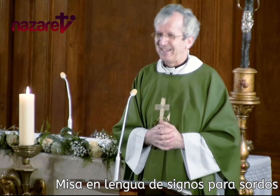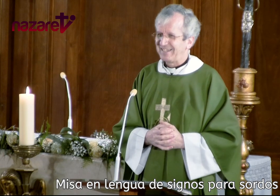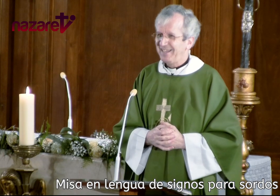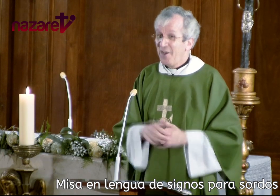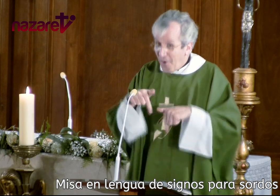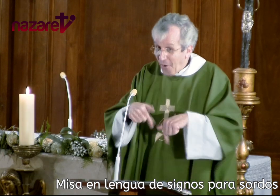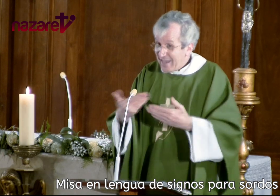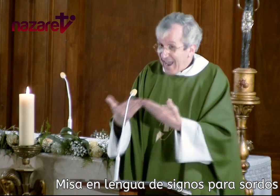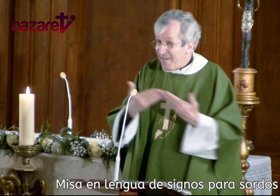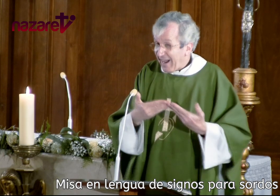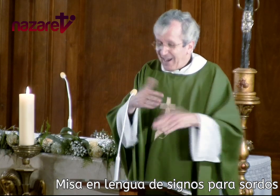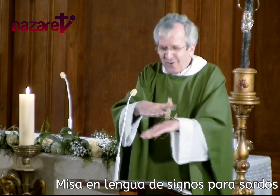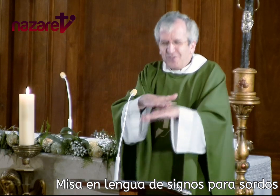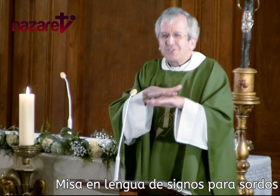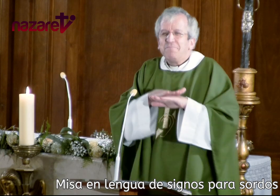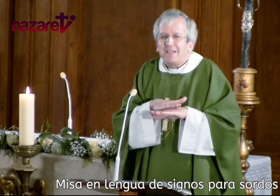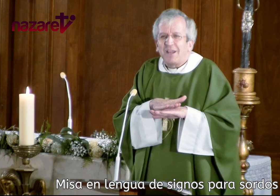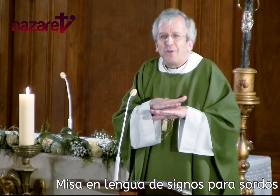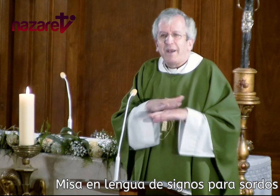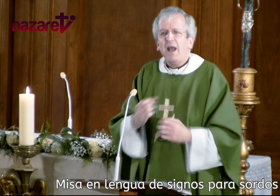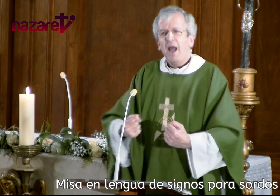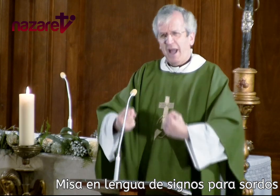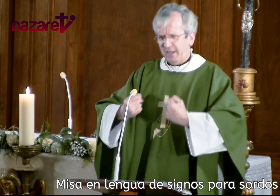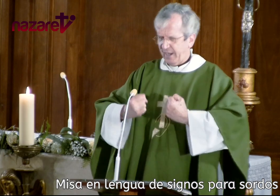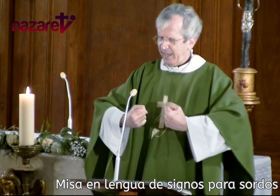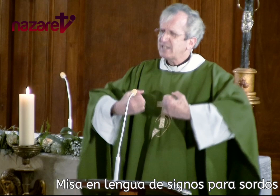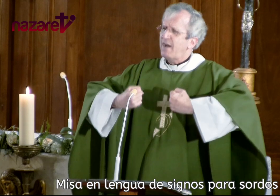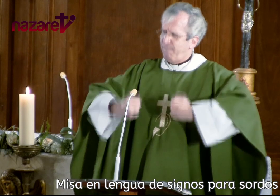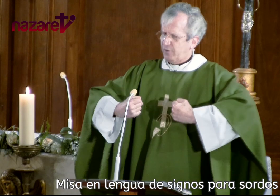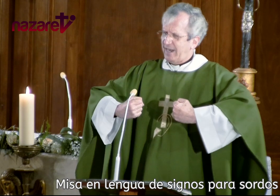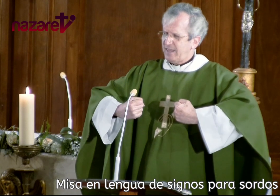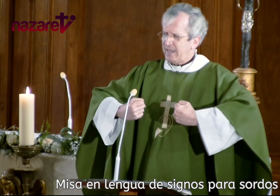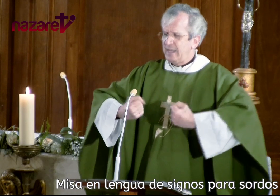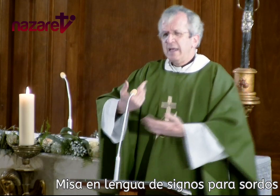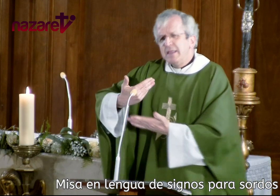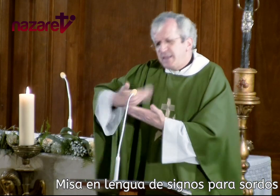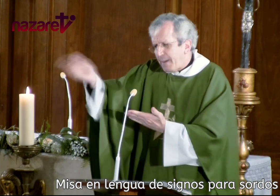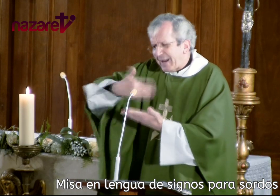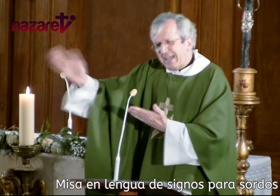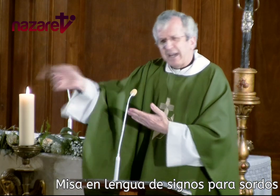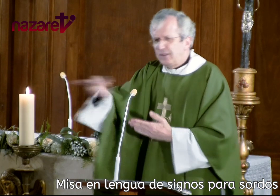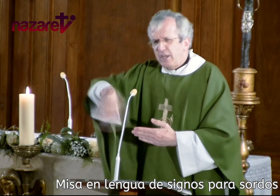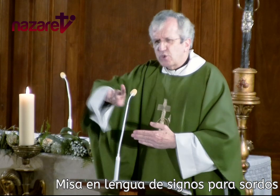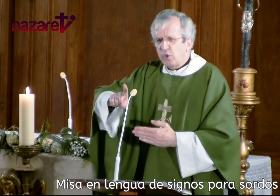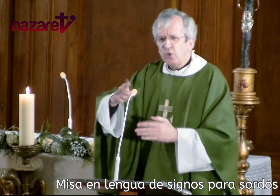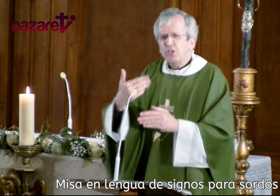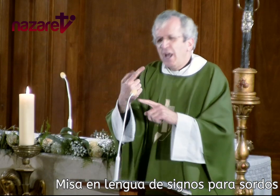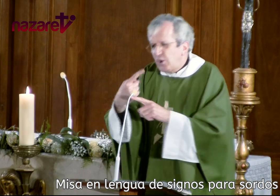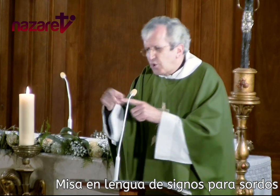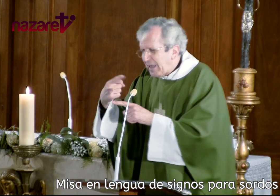hoy el evangelio nos invita de alguna manera a tener esa fortaleza de apartar de nosotros todas las